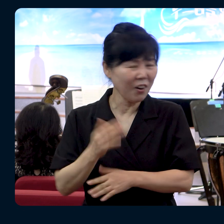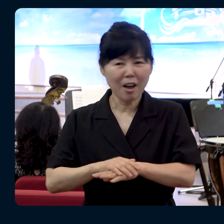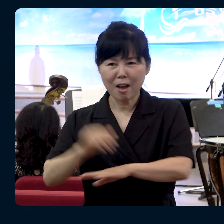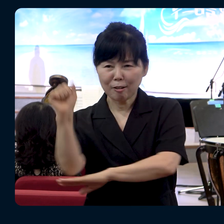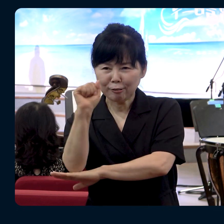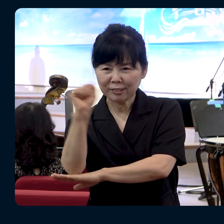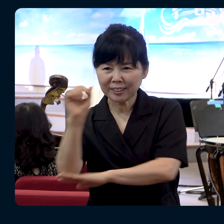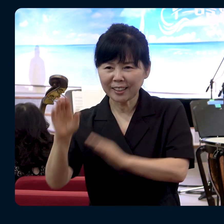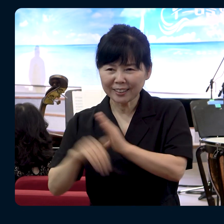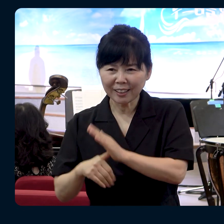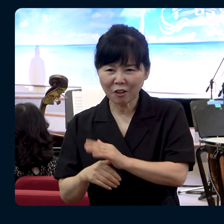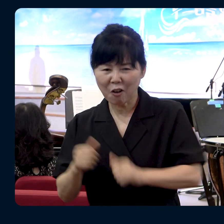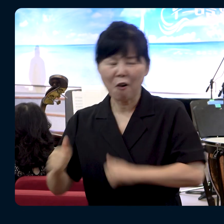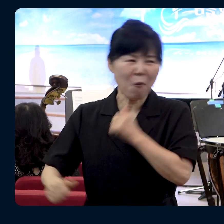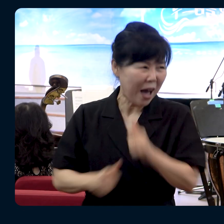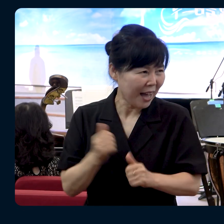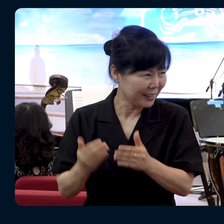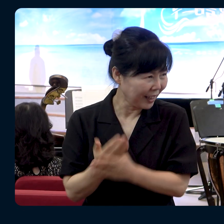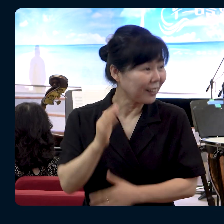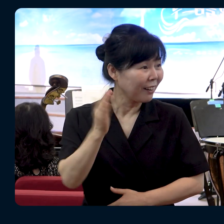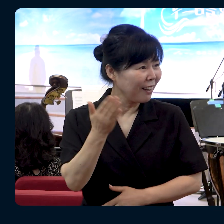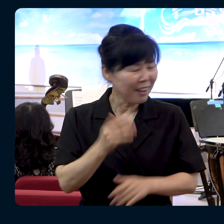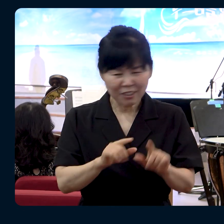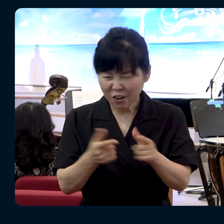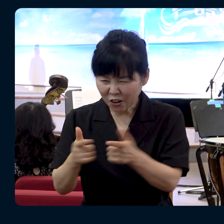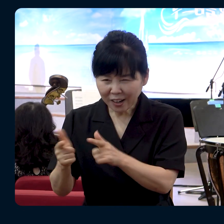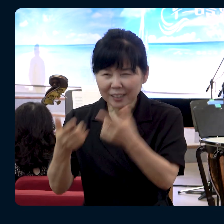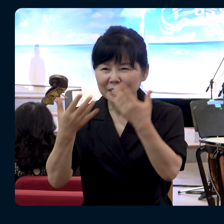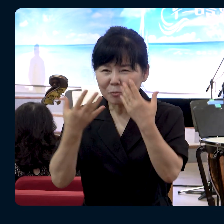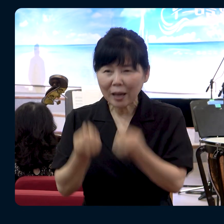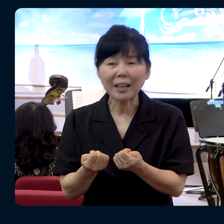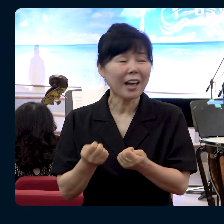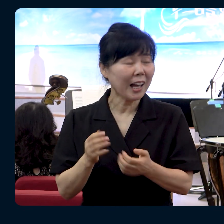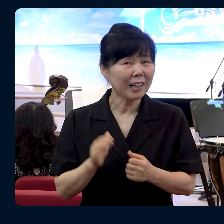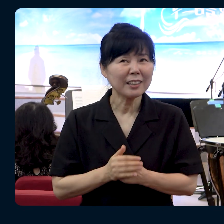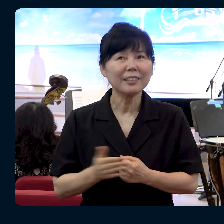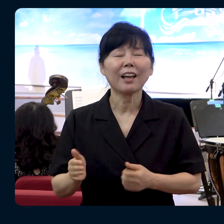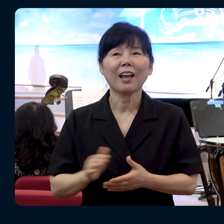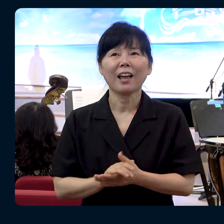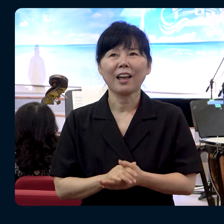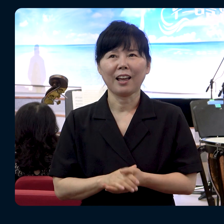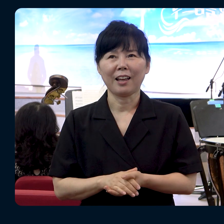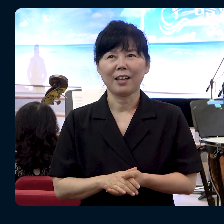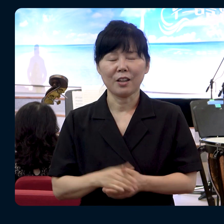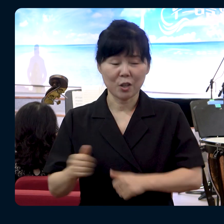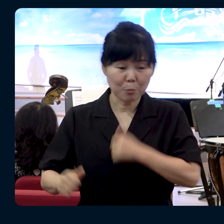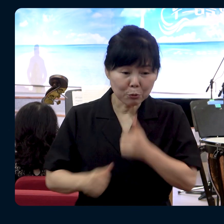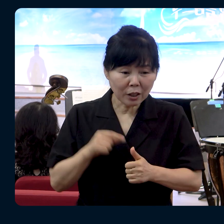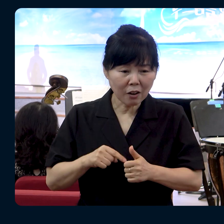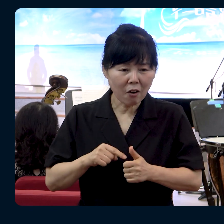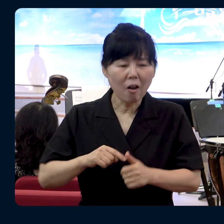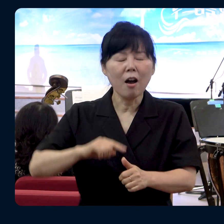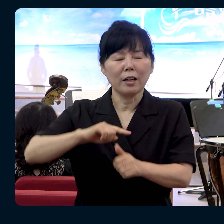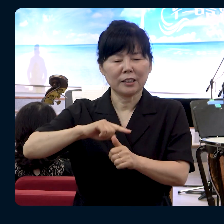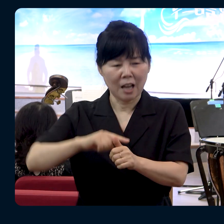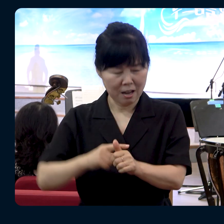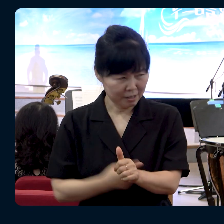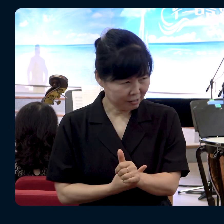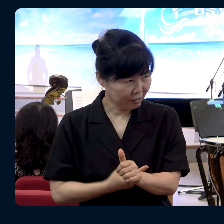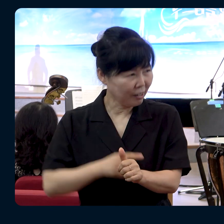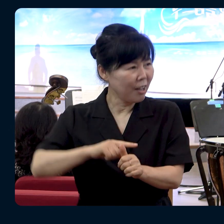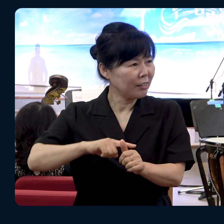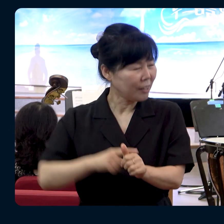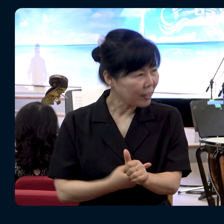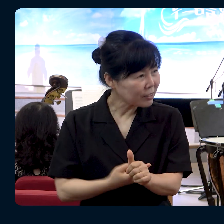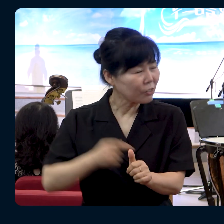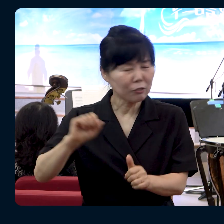많이 일어납니다. 등등의 굉장히 많은데, 그것이 무엇이든 그 분노는 나도 모르게